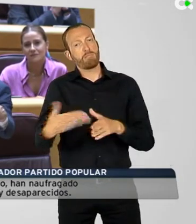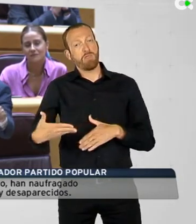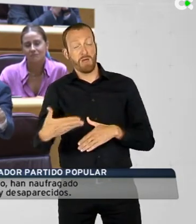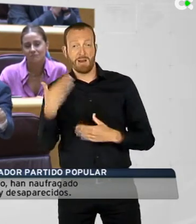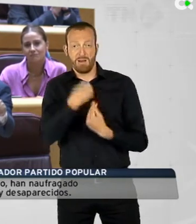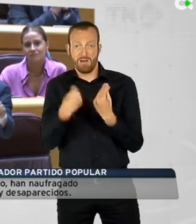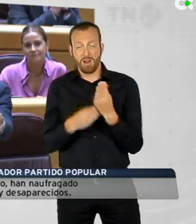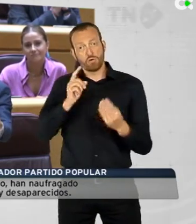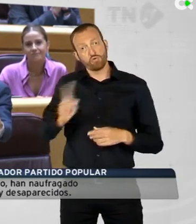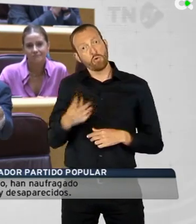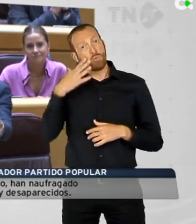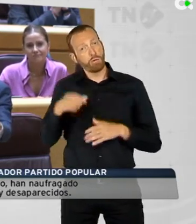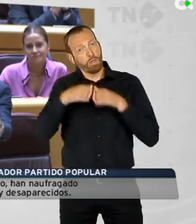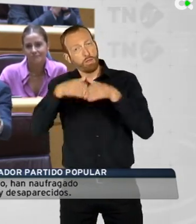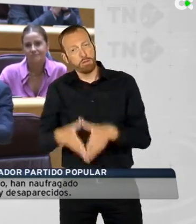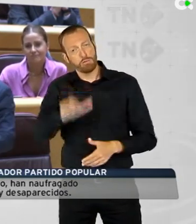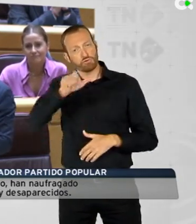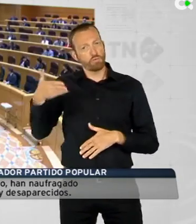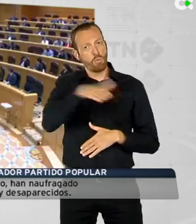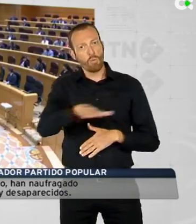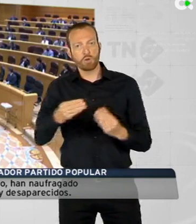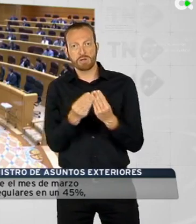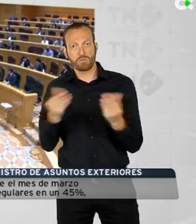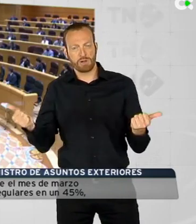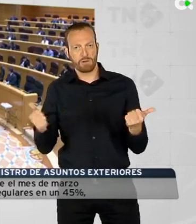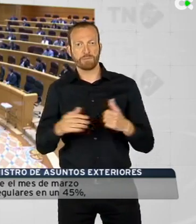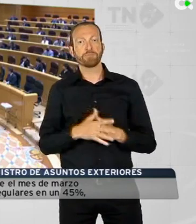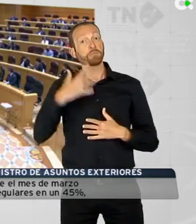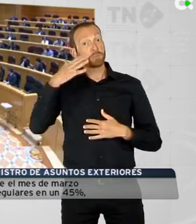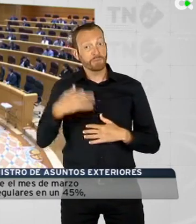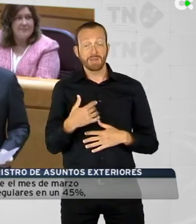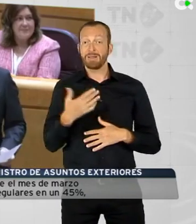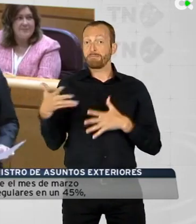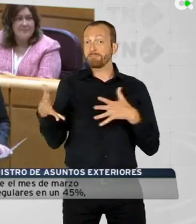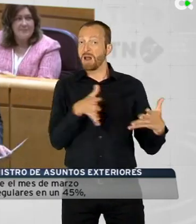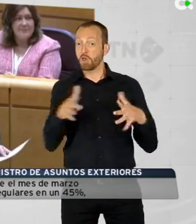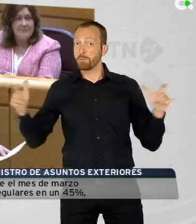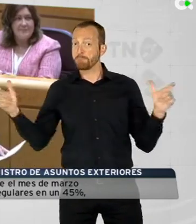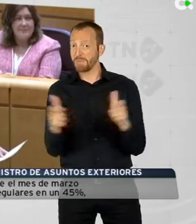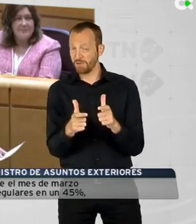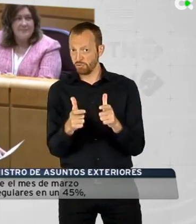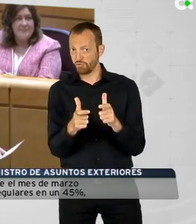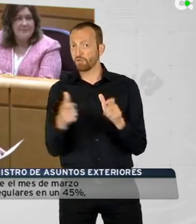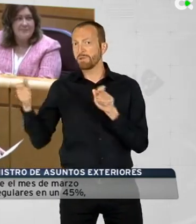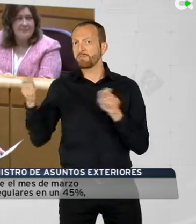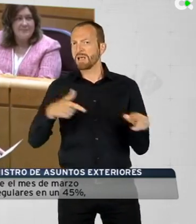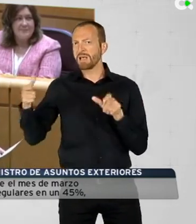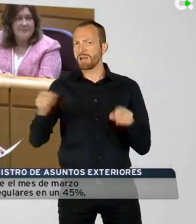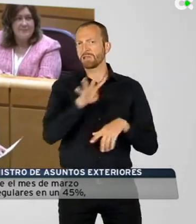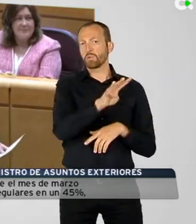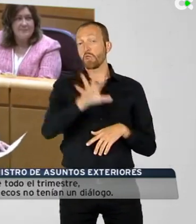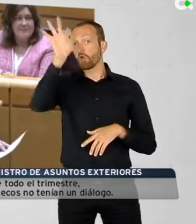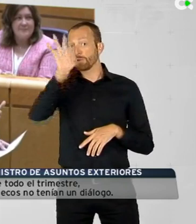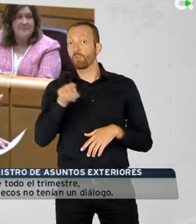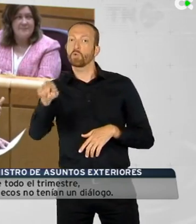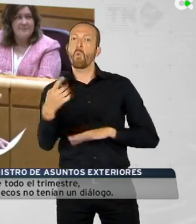cierto, han naufragado con muertos y desaparecidos. Ha bajado desde el mes de marzo la entrada de irregulares en un